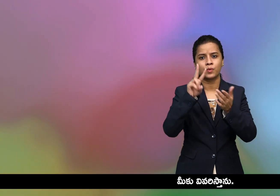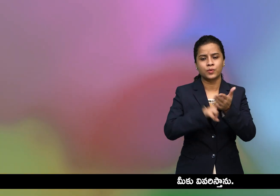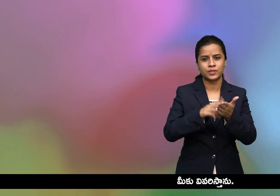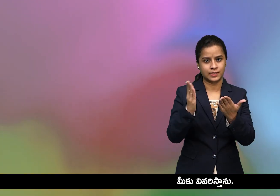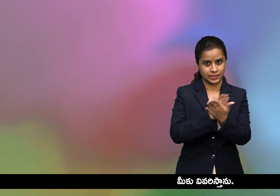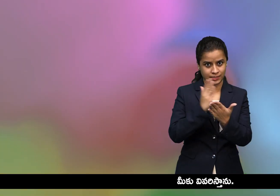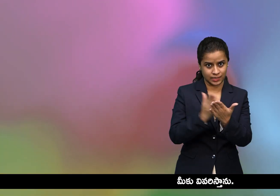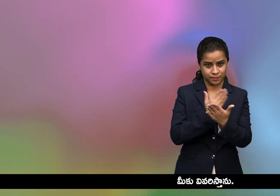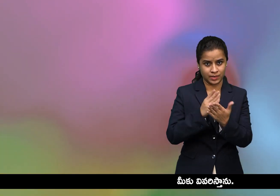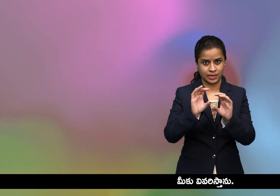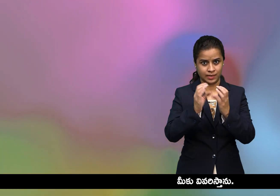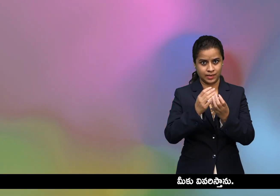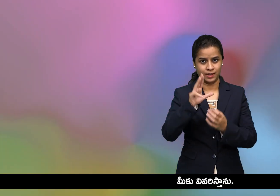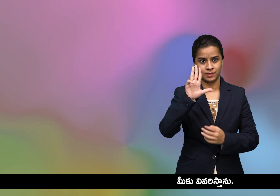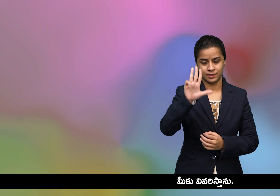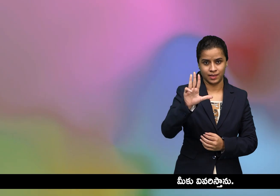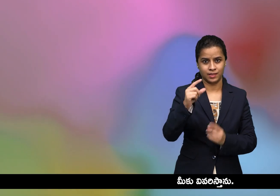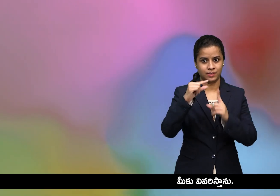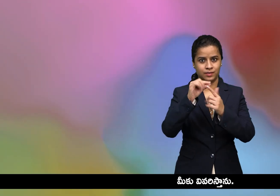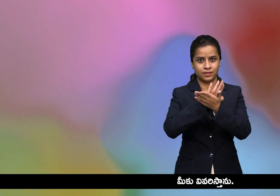మీకు వివరిస్తాను.